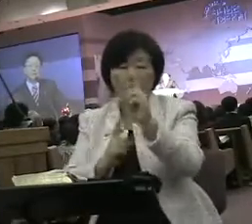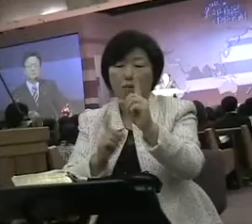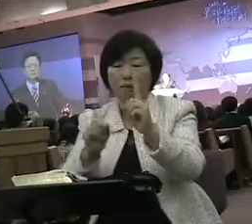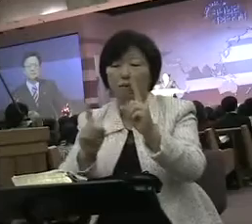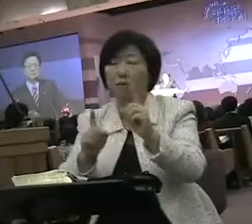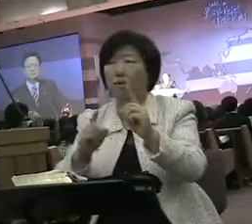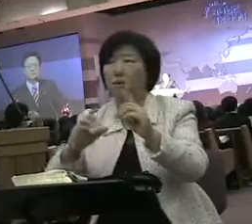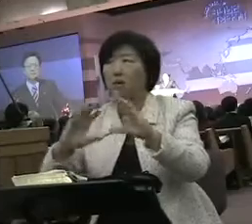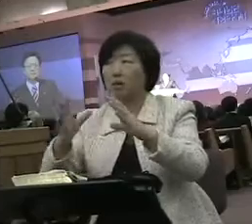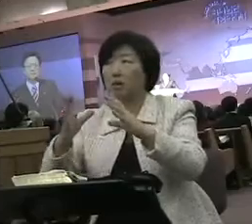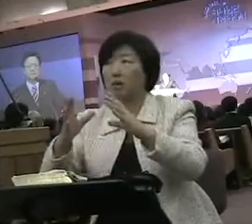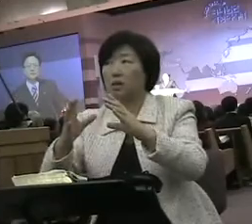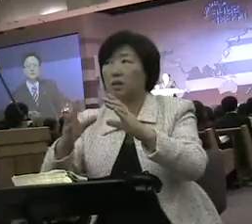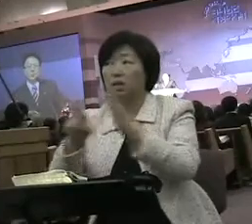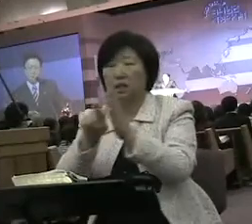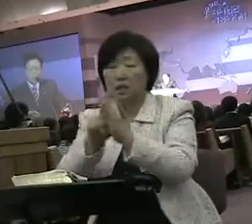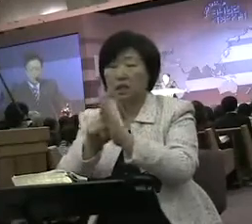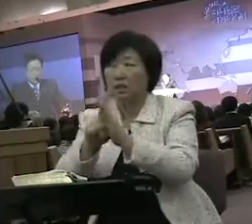있습니다.